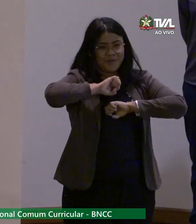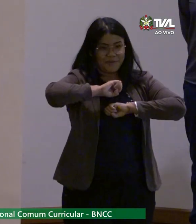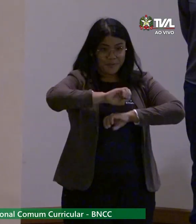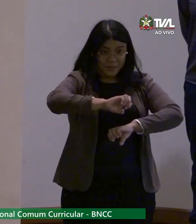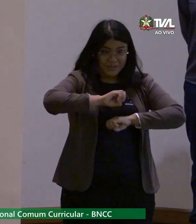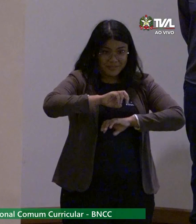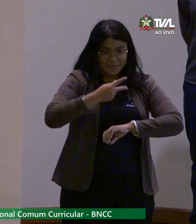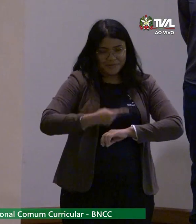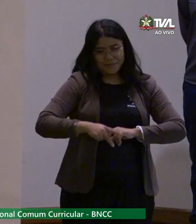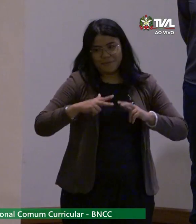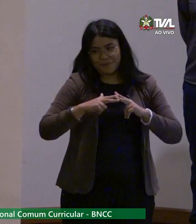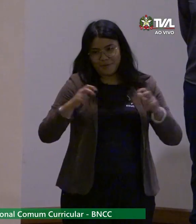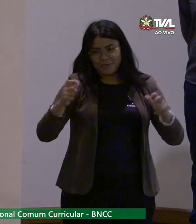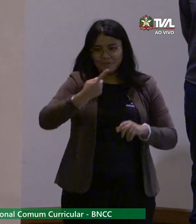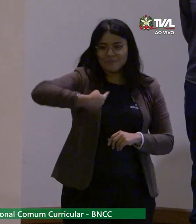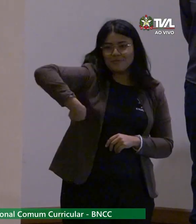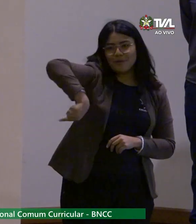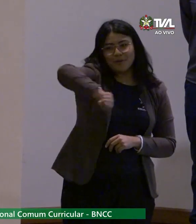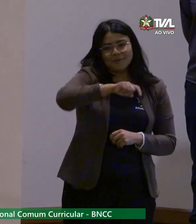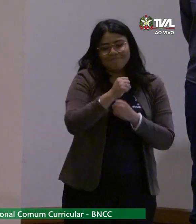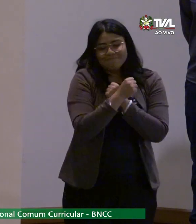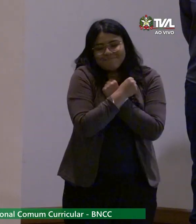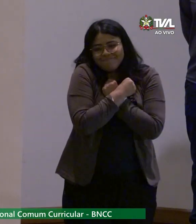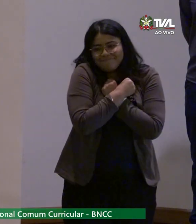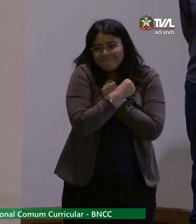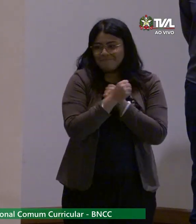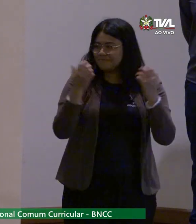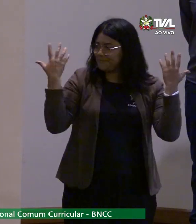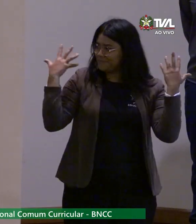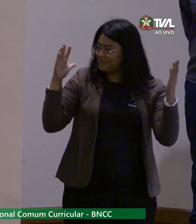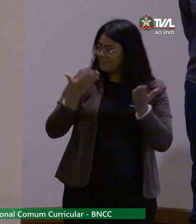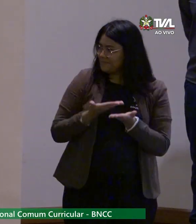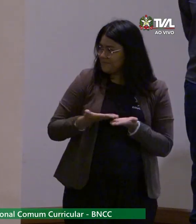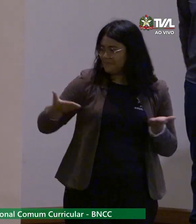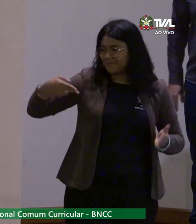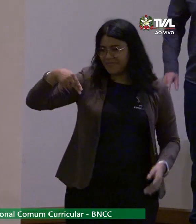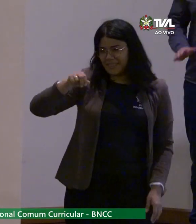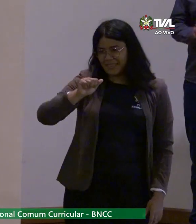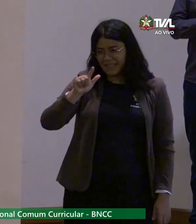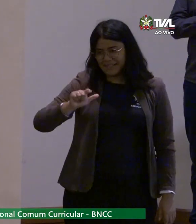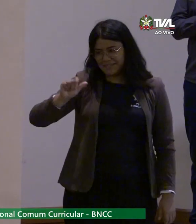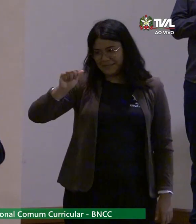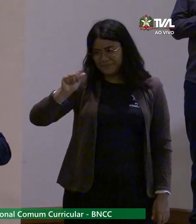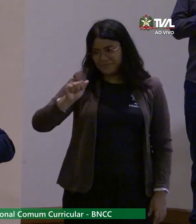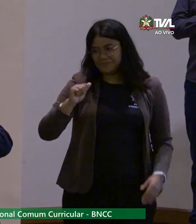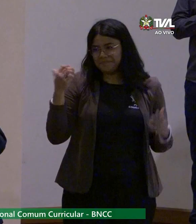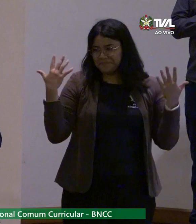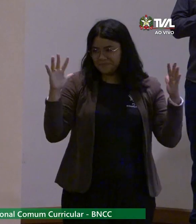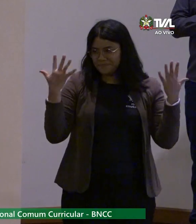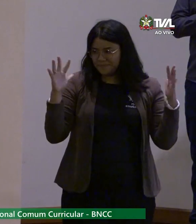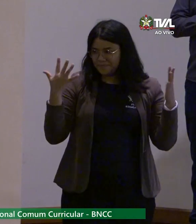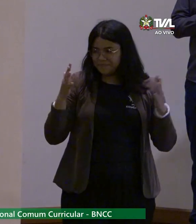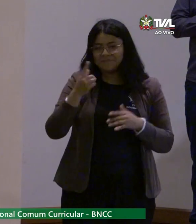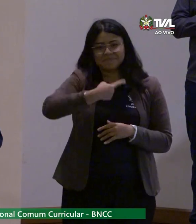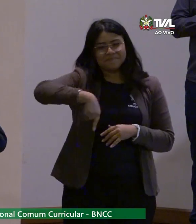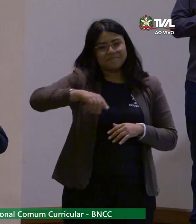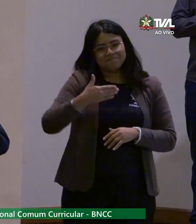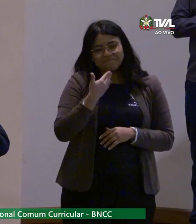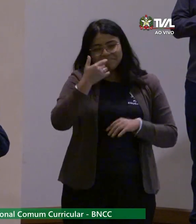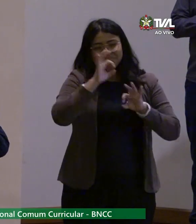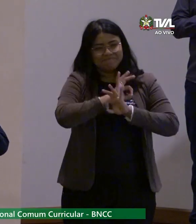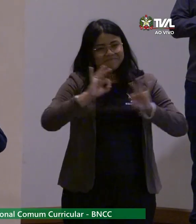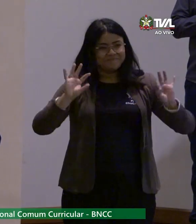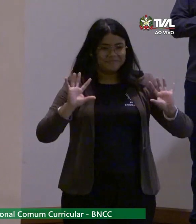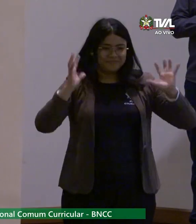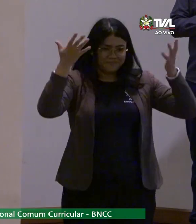de Florianópolis e por todos nós de braços abertos salva de palmas a NASA AM o que tenhamos todos um excelente evento